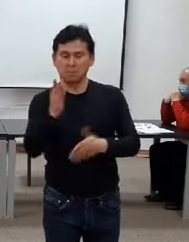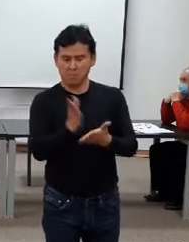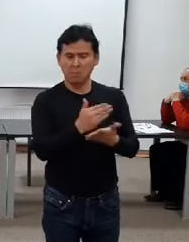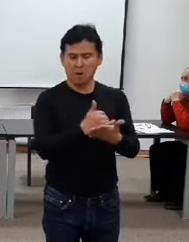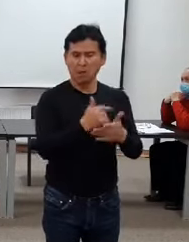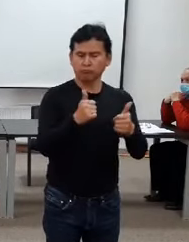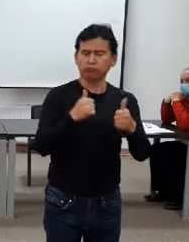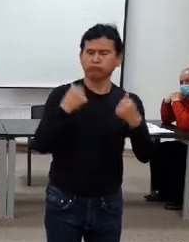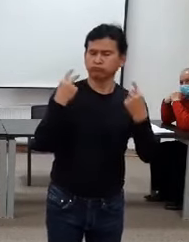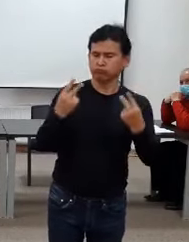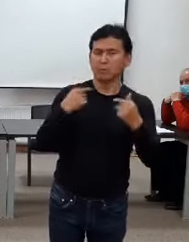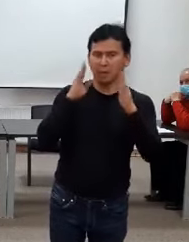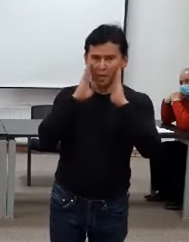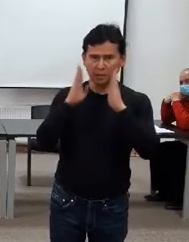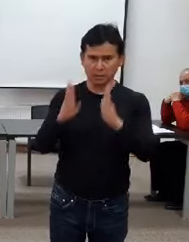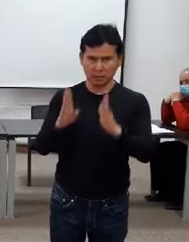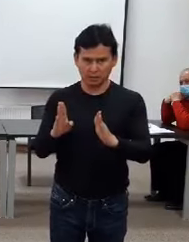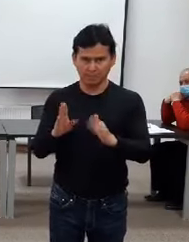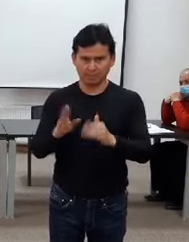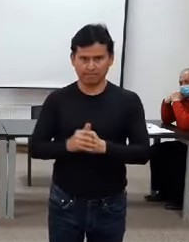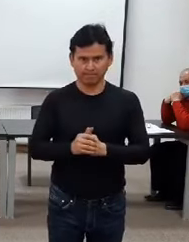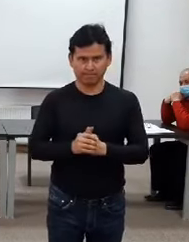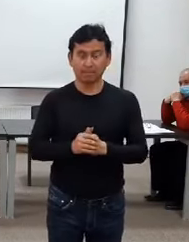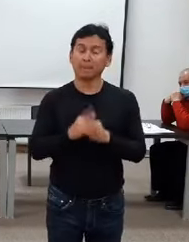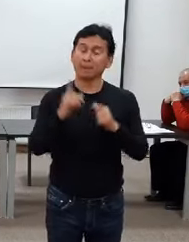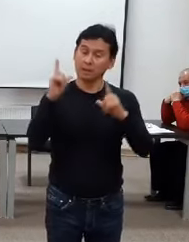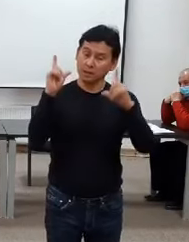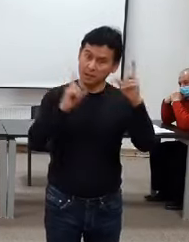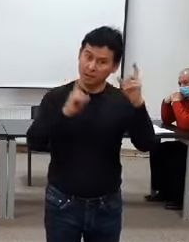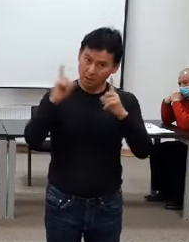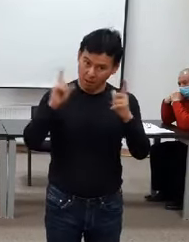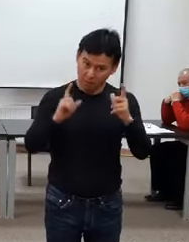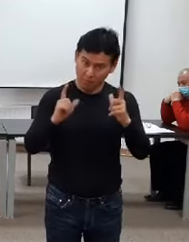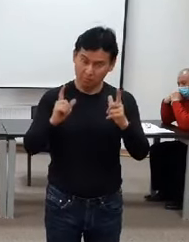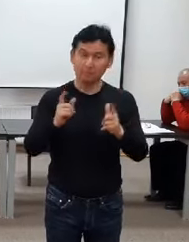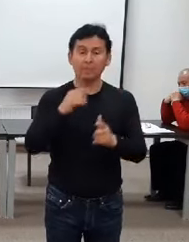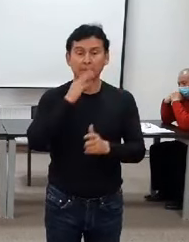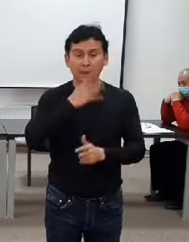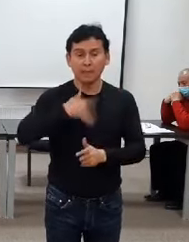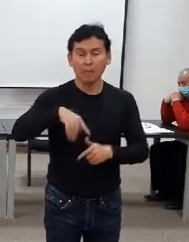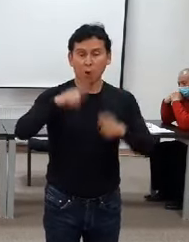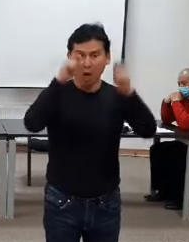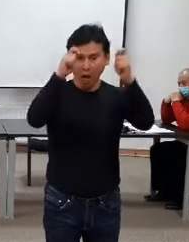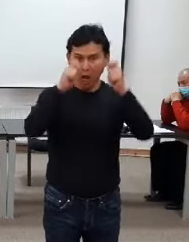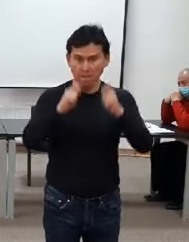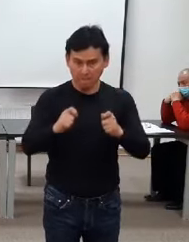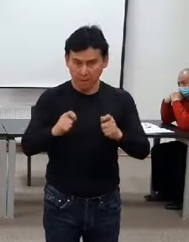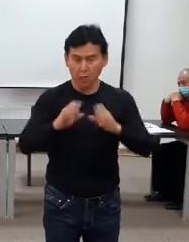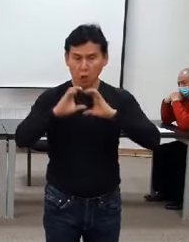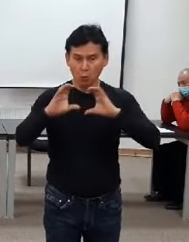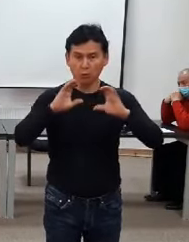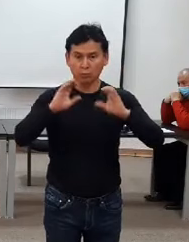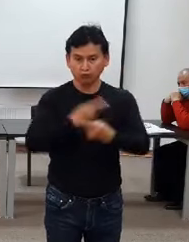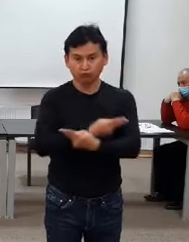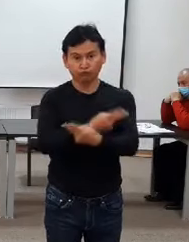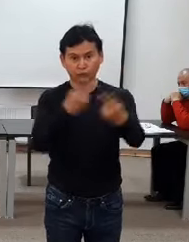muy dispuestos a atender. Esto es muy destacable. Estamos en una campaña comunicacional que a veces puede